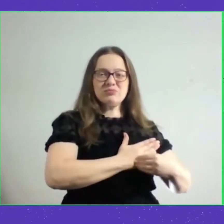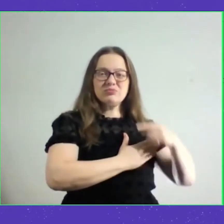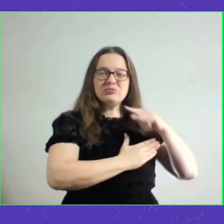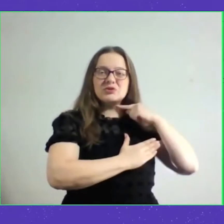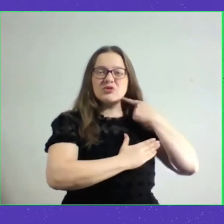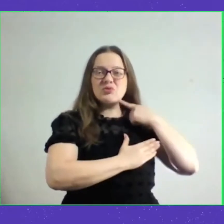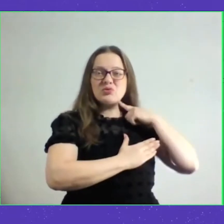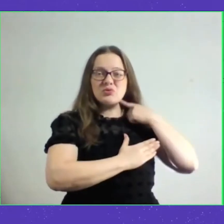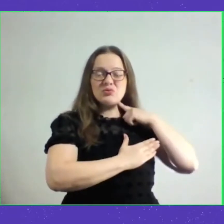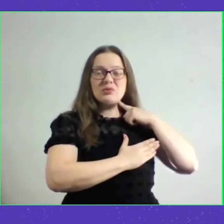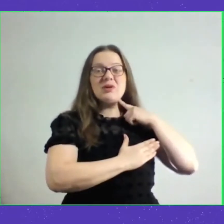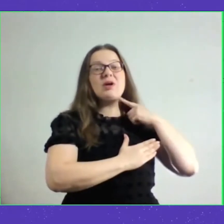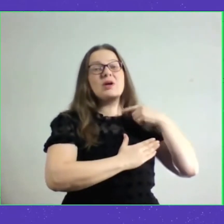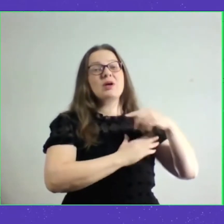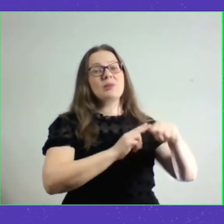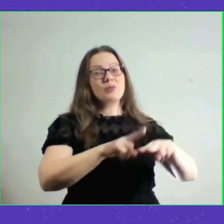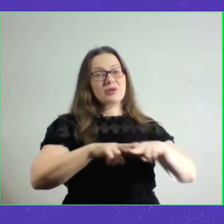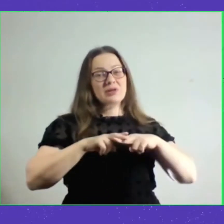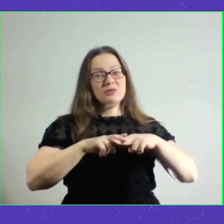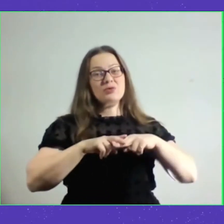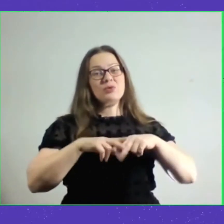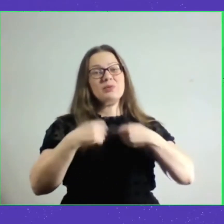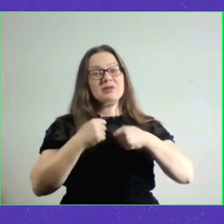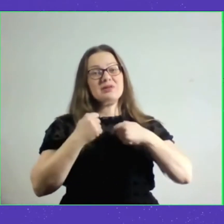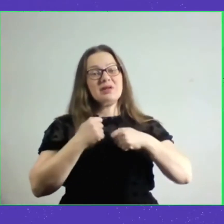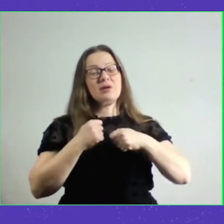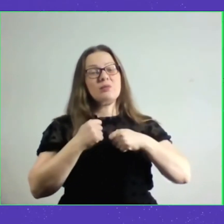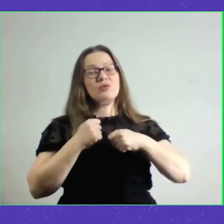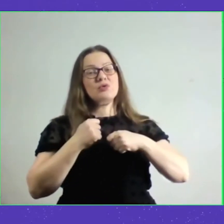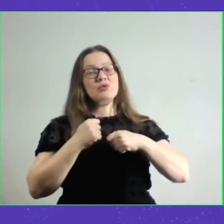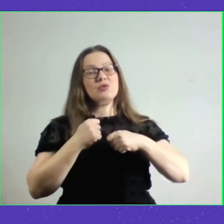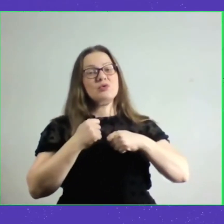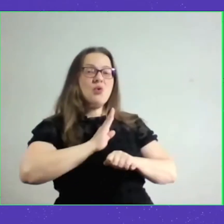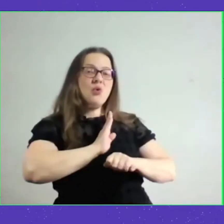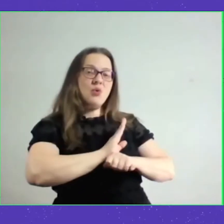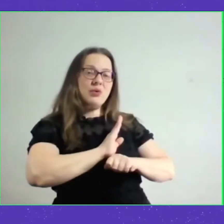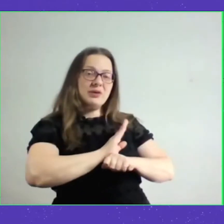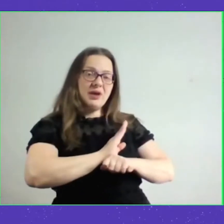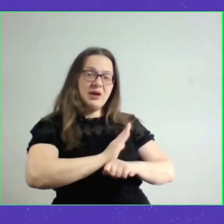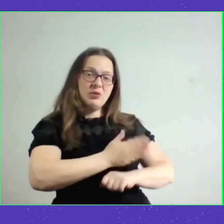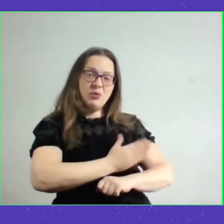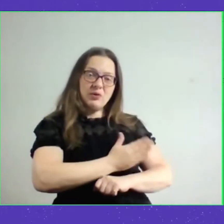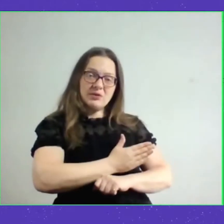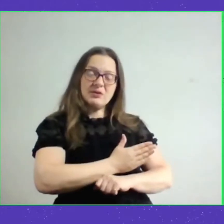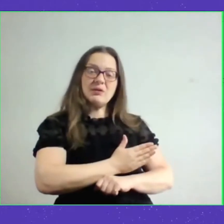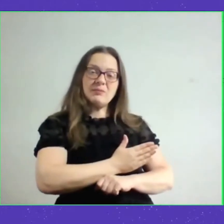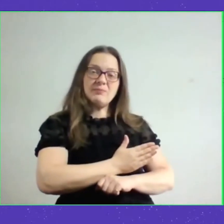dele, a Bíblia diz que nós vamos naufragar na fé, porque nós vamos ter uma consciência